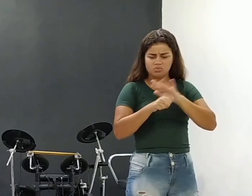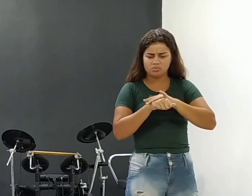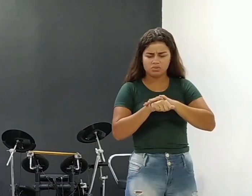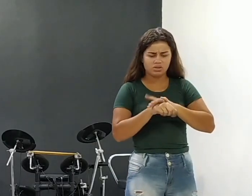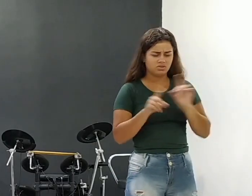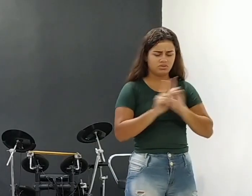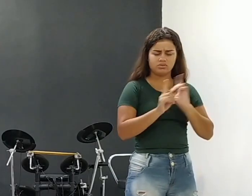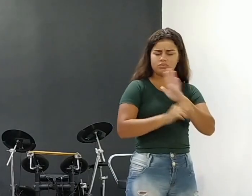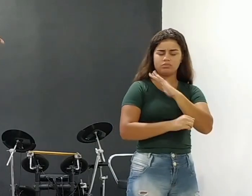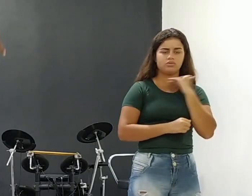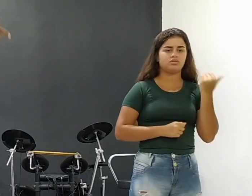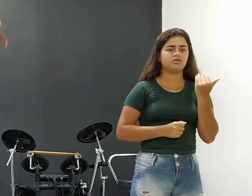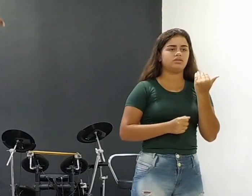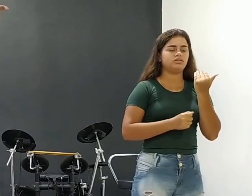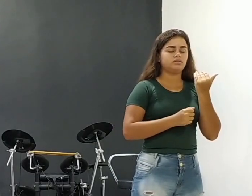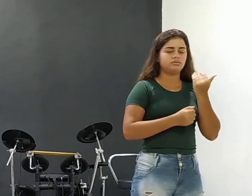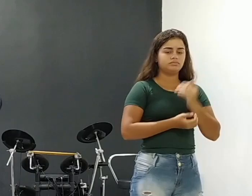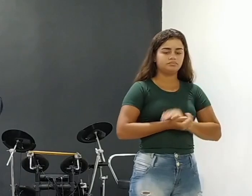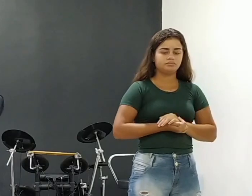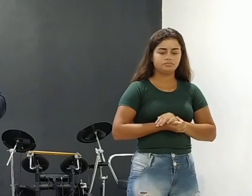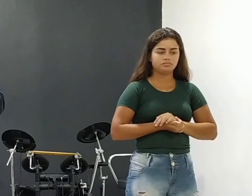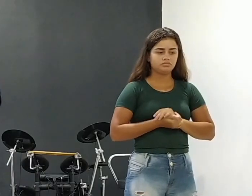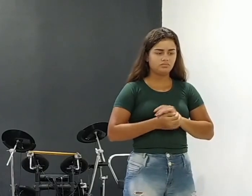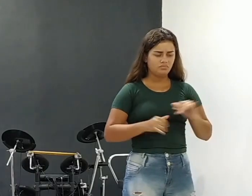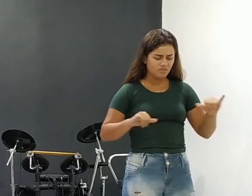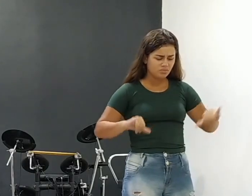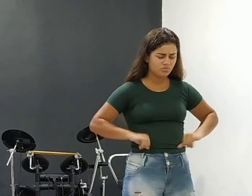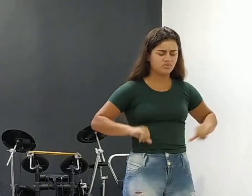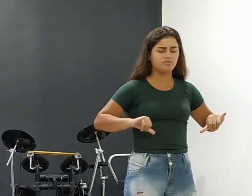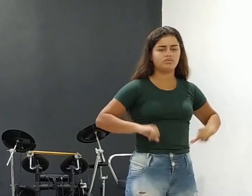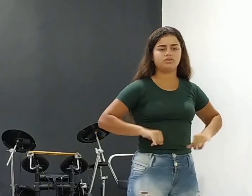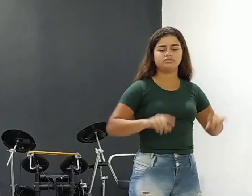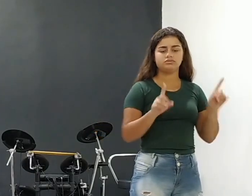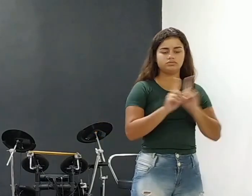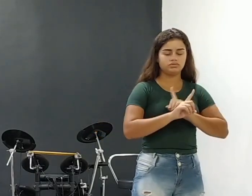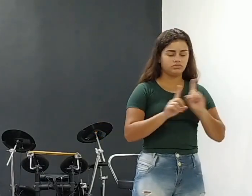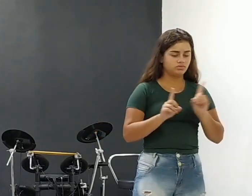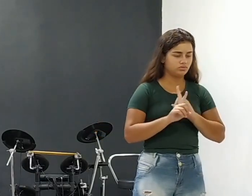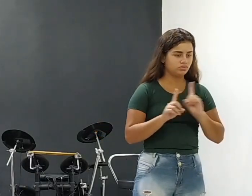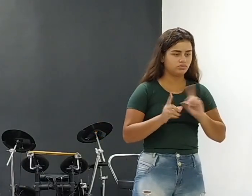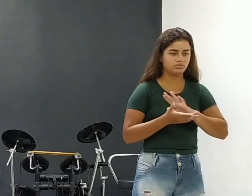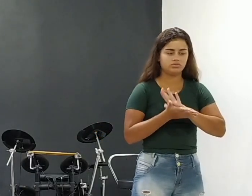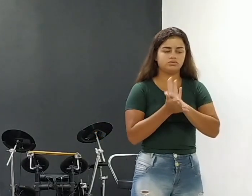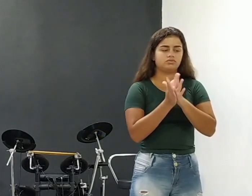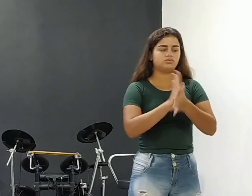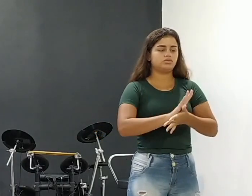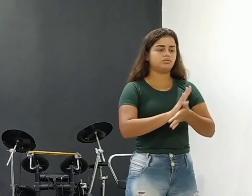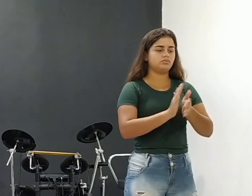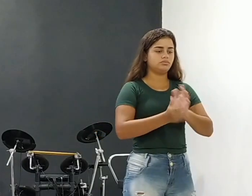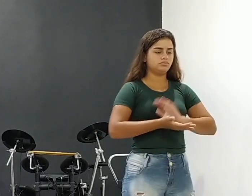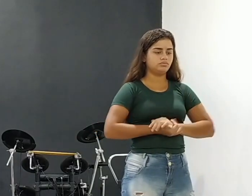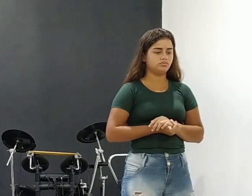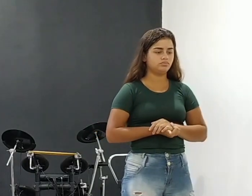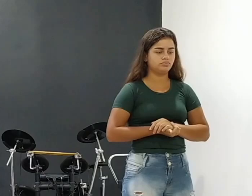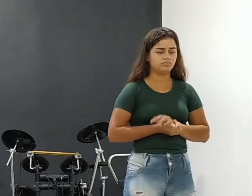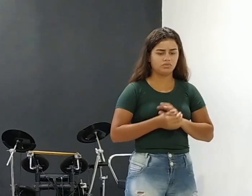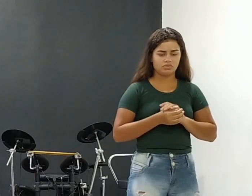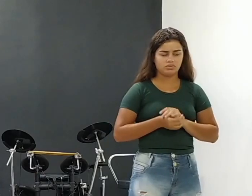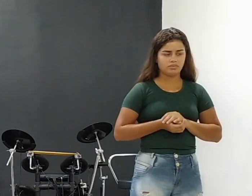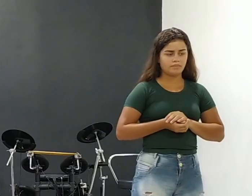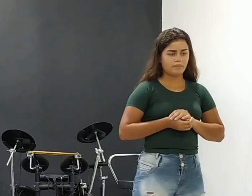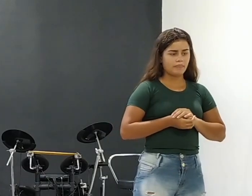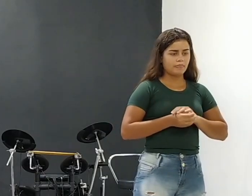morre, mesmo passando por situações adversas, nós não nos dobramos a Baal. Não nos